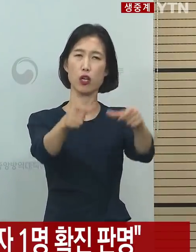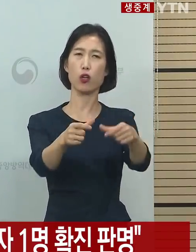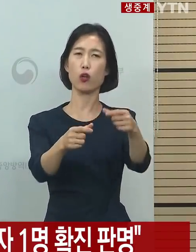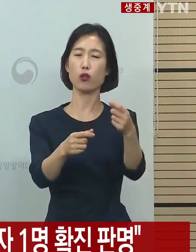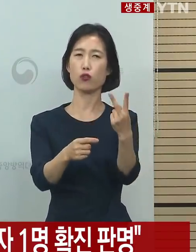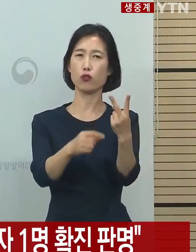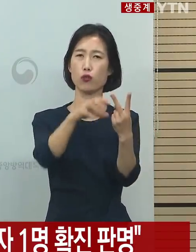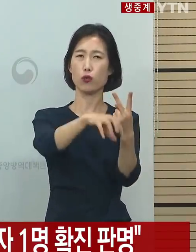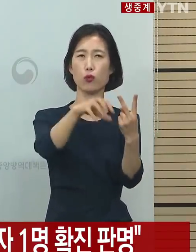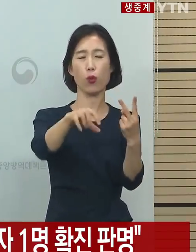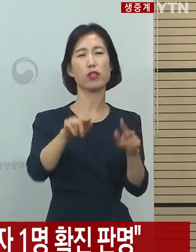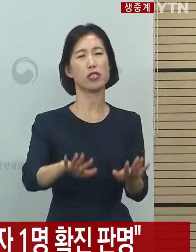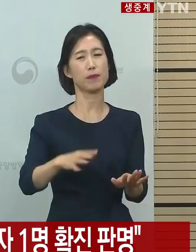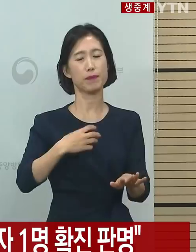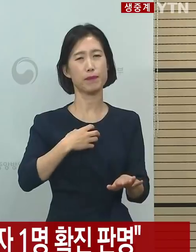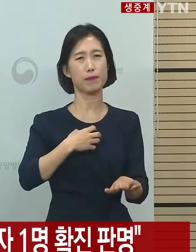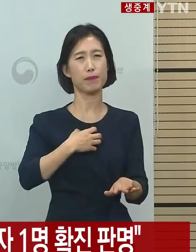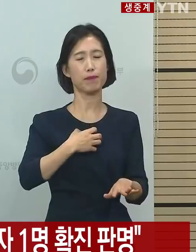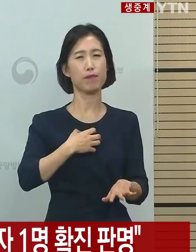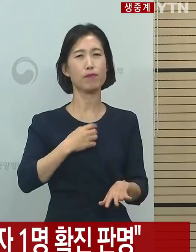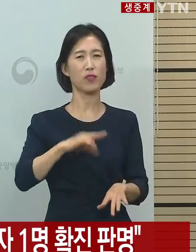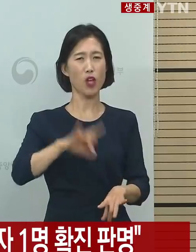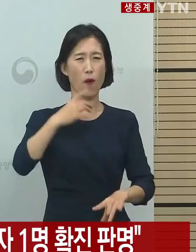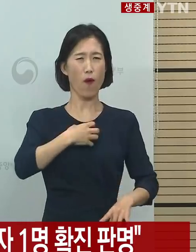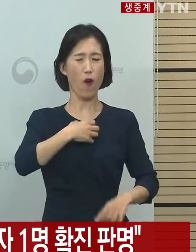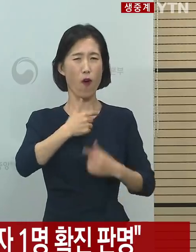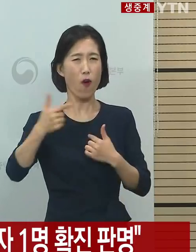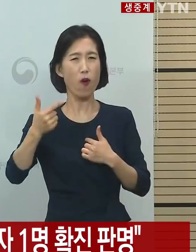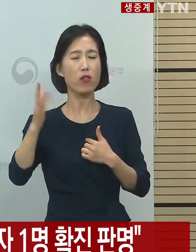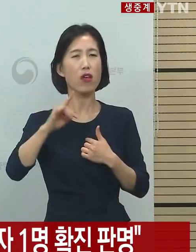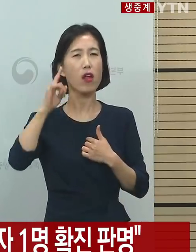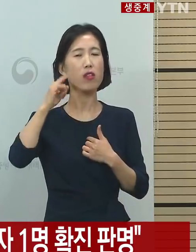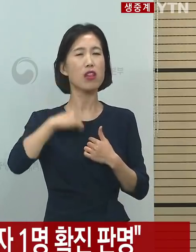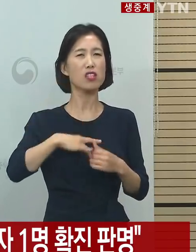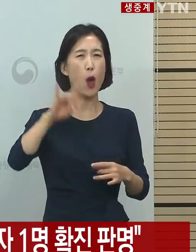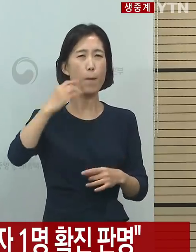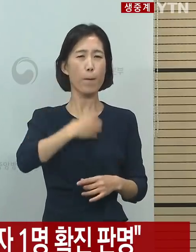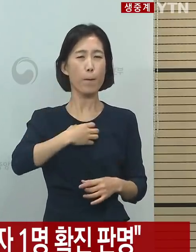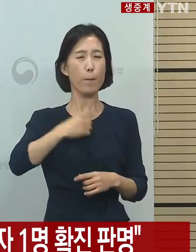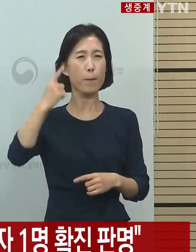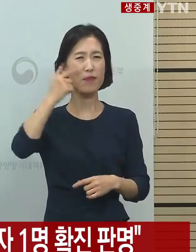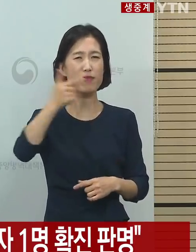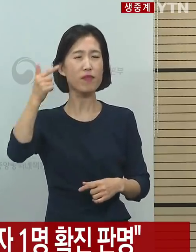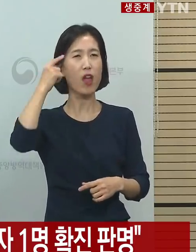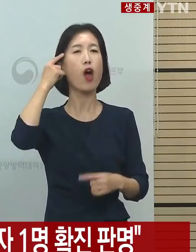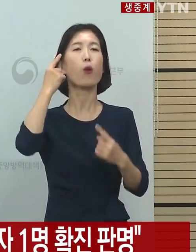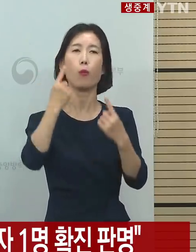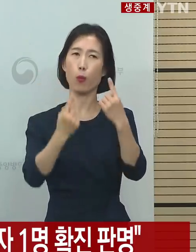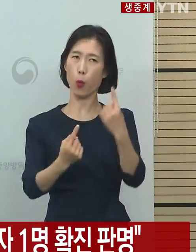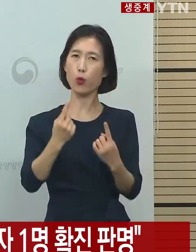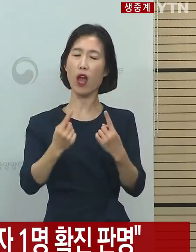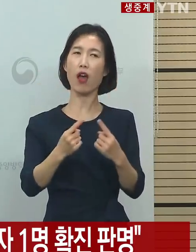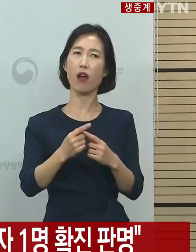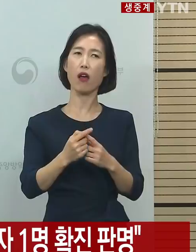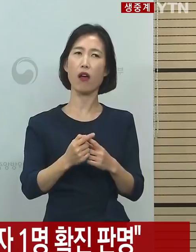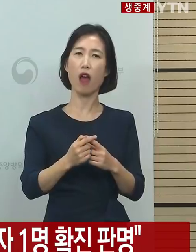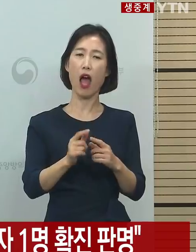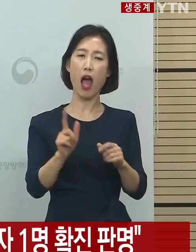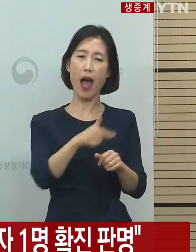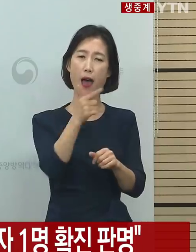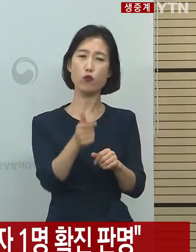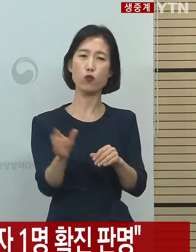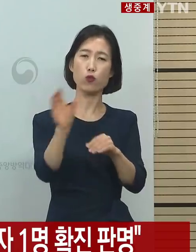저희가 많이 걱정하는 것보다는 환자 수 증가가 어느 정도 이렇게 한 10명에서